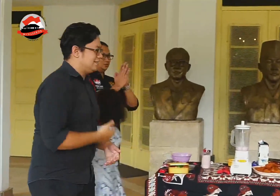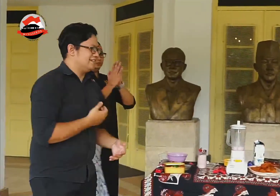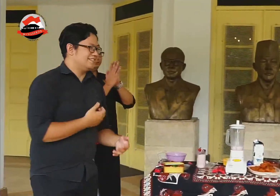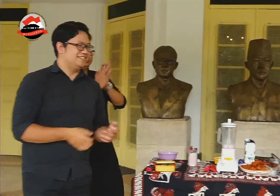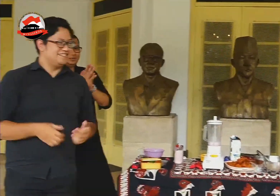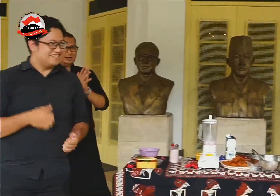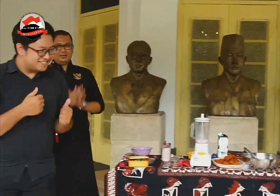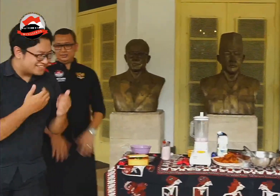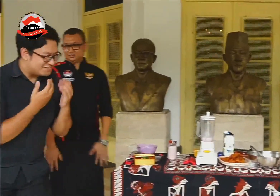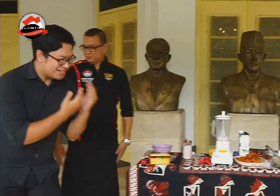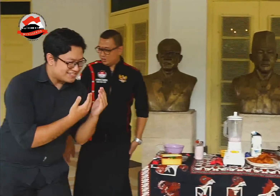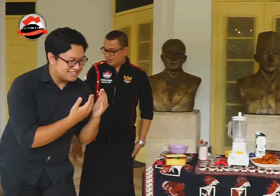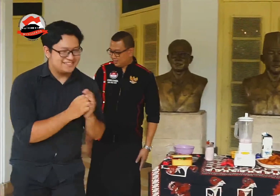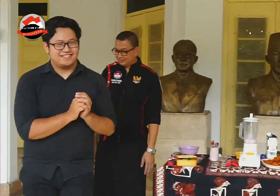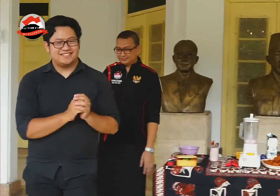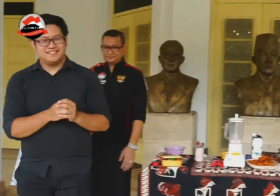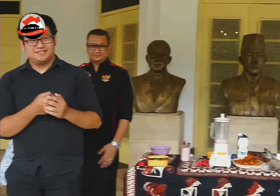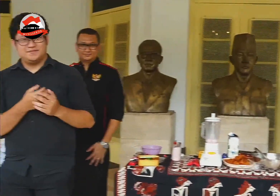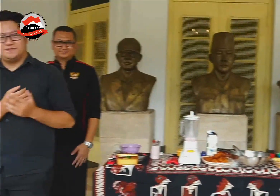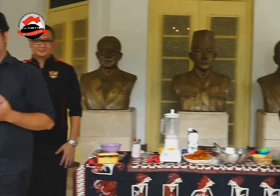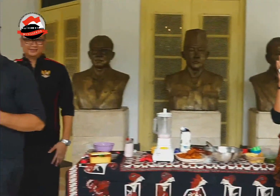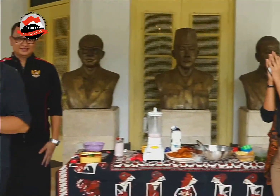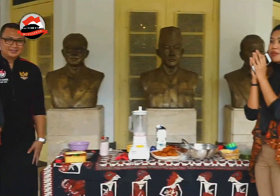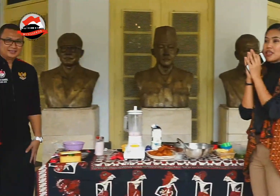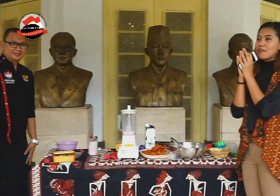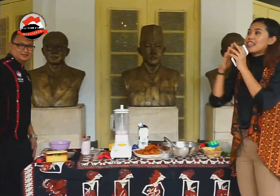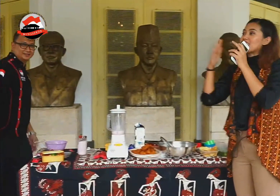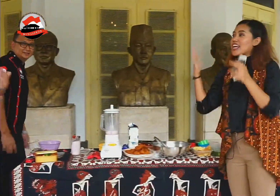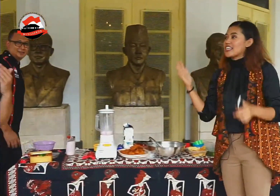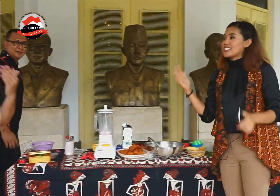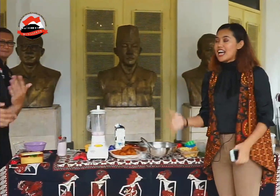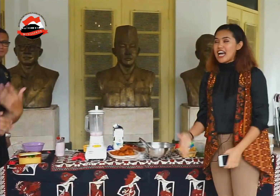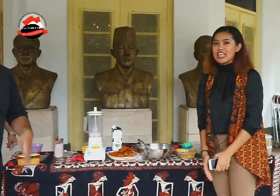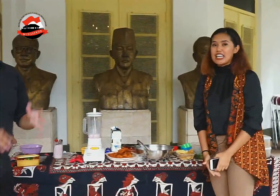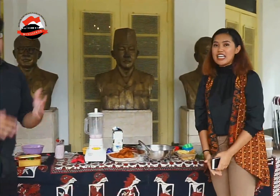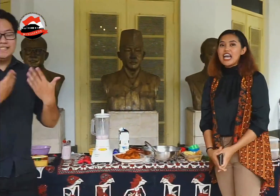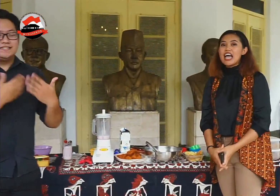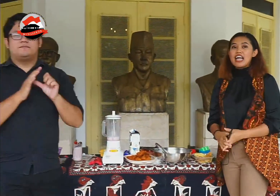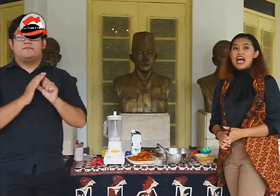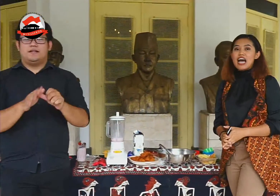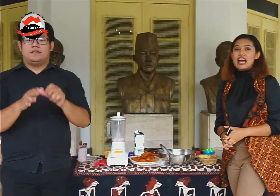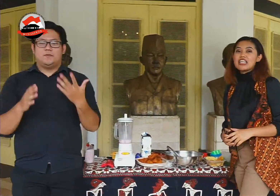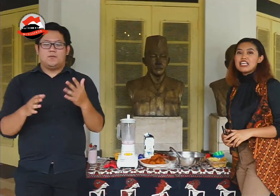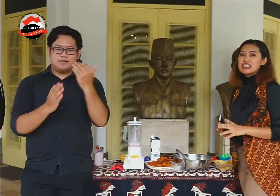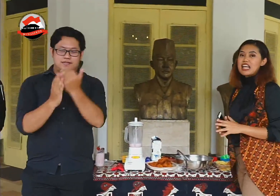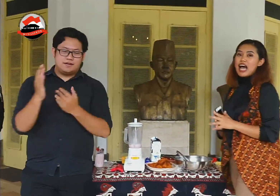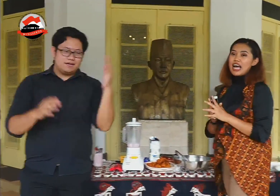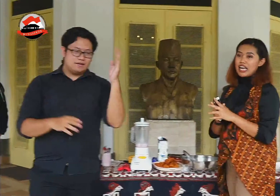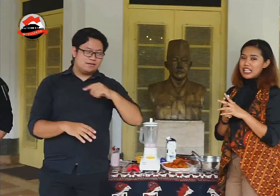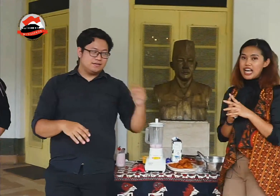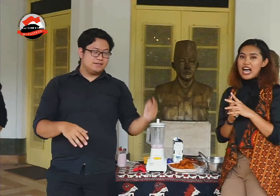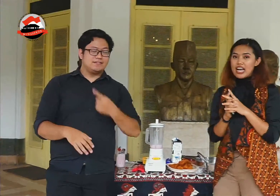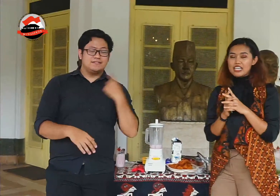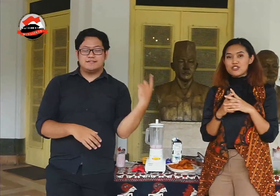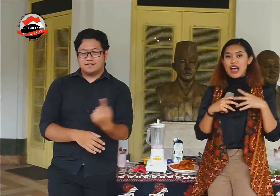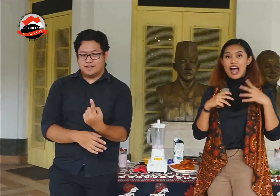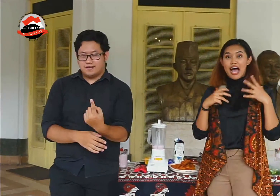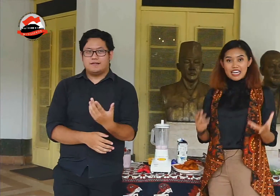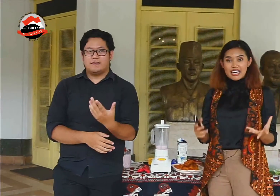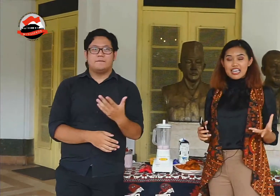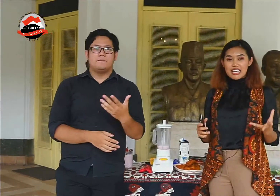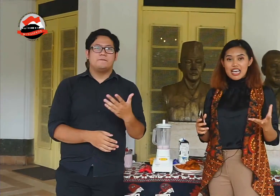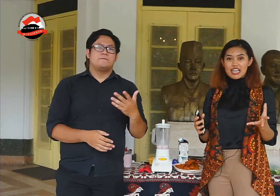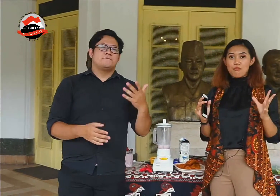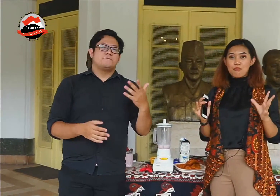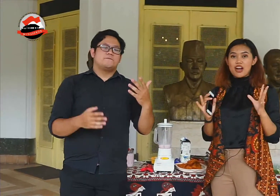Thank you. Kak Andika, terima kasih semua. Sudah membantu melancarkan acara hari ini. Nah, hari ini kita akan